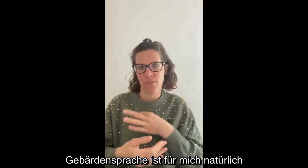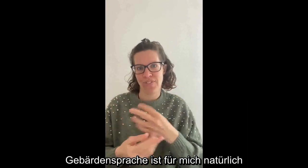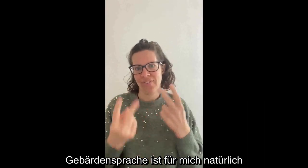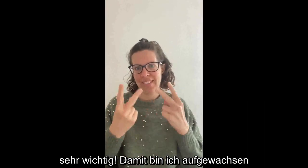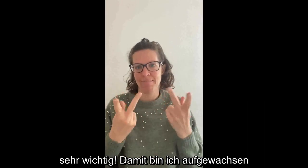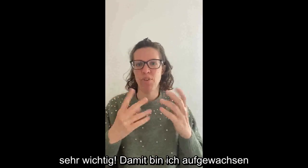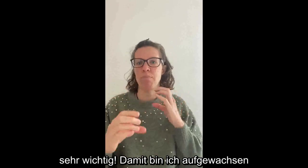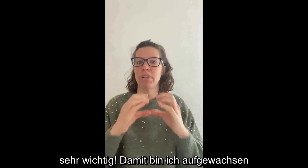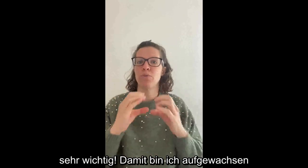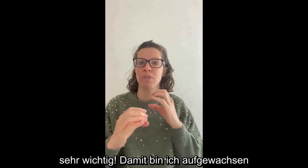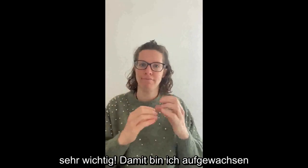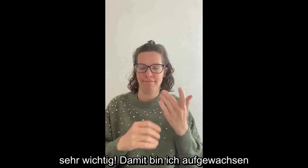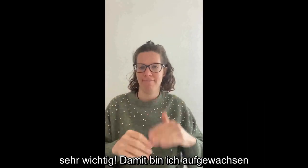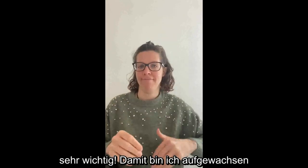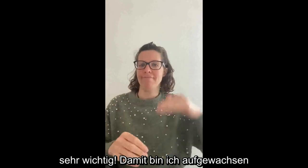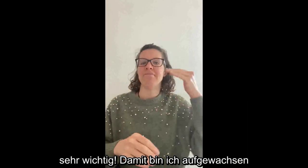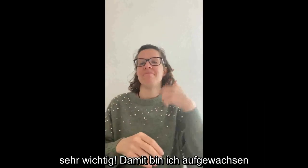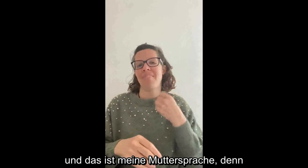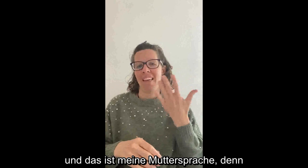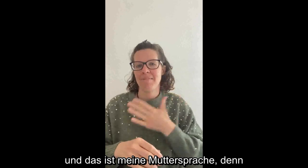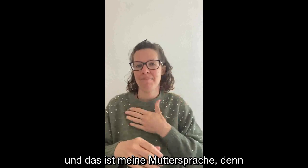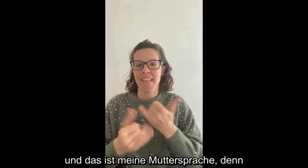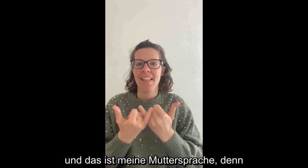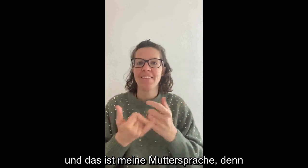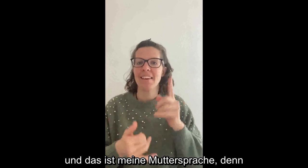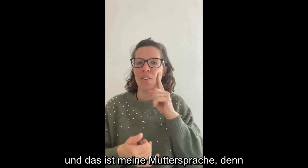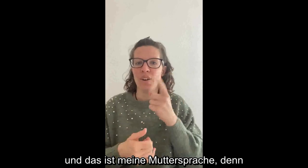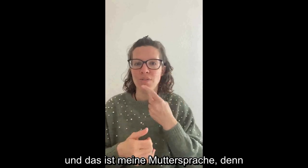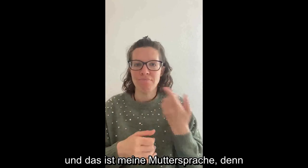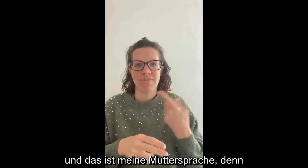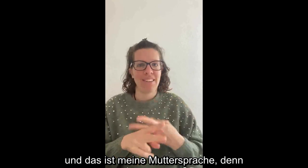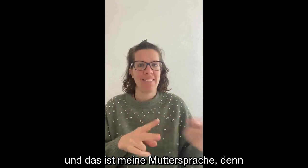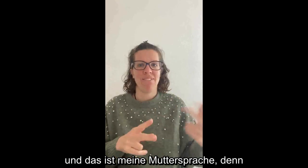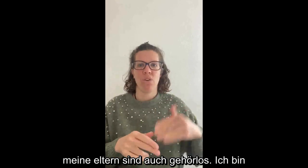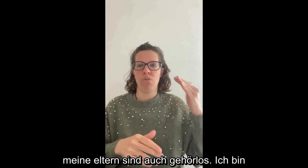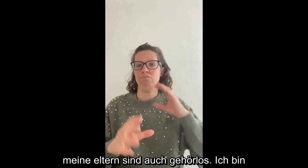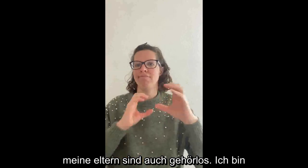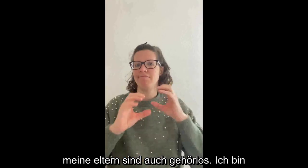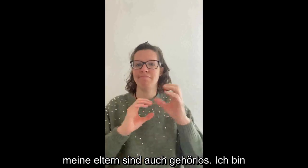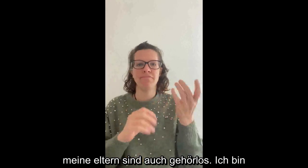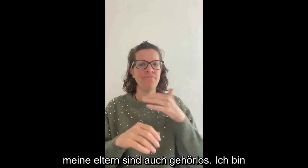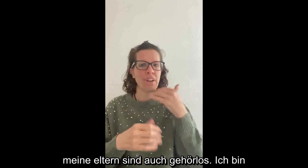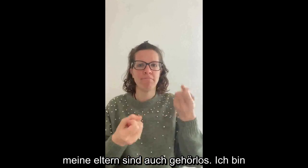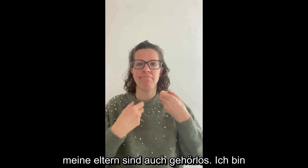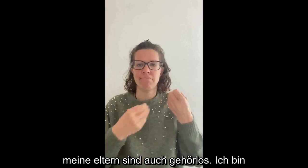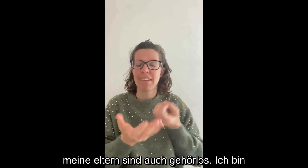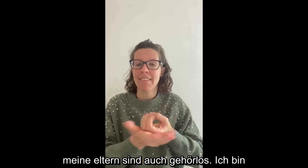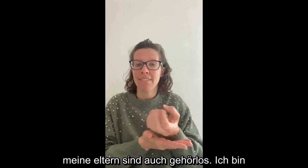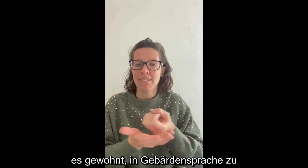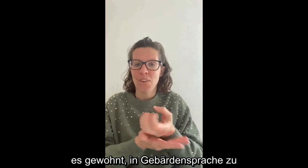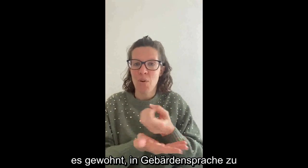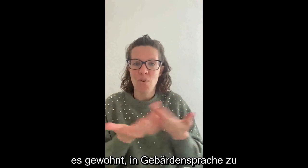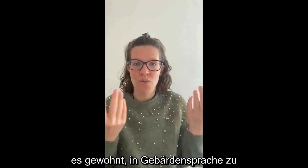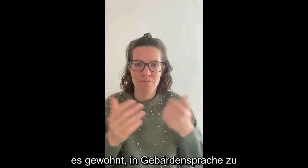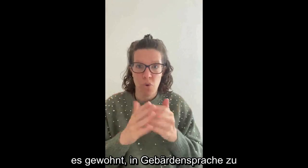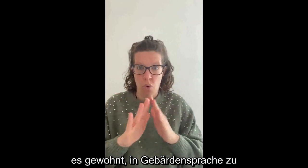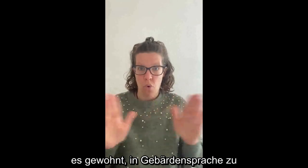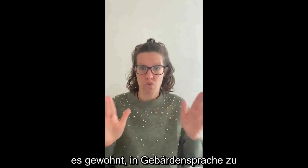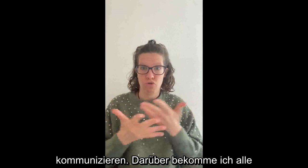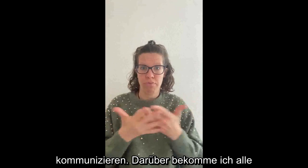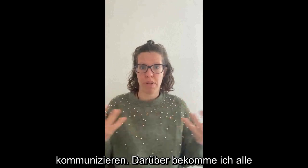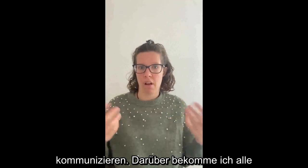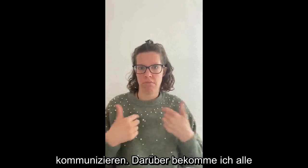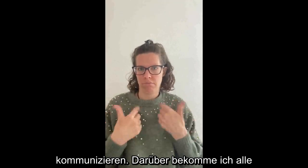Gebärdensprache ist für mich natürlich sehr wichtig damit bin ich aufgewachsen und das ist meine Muttersprache denn meine Eltern sind auch gehörlos ich bin es gewohnt in